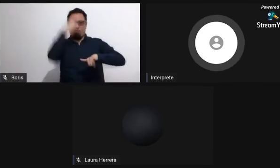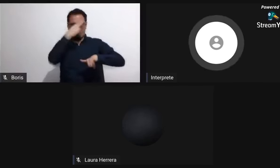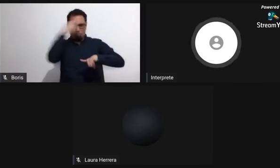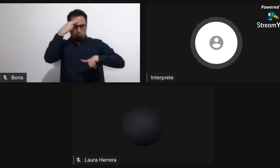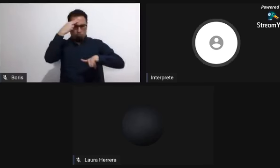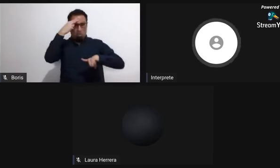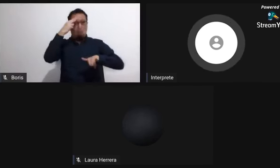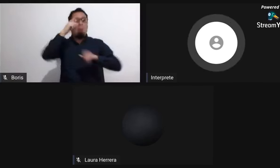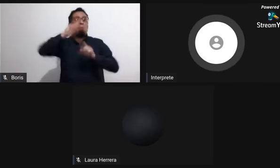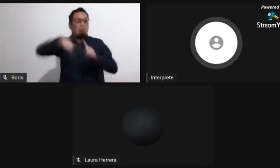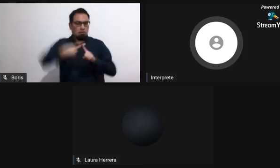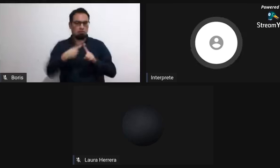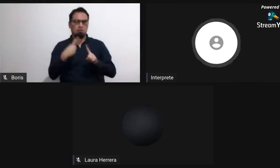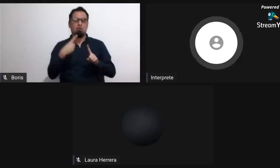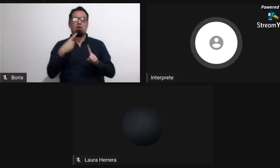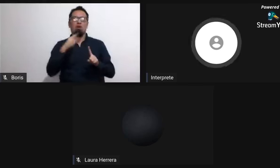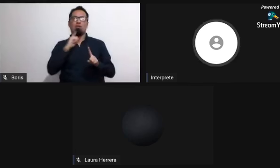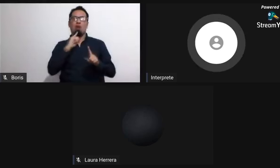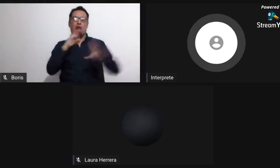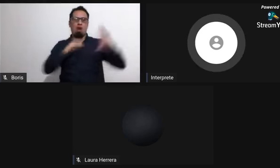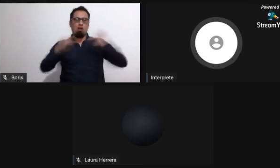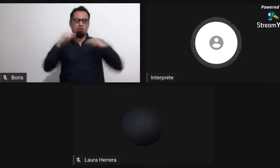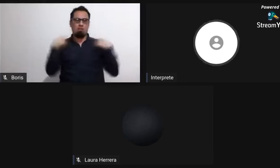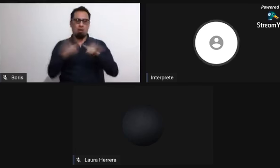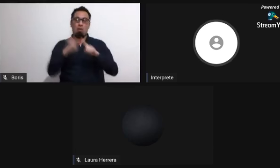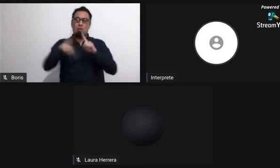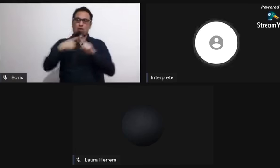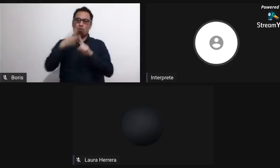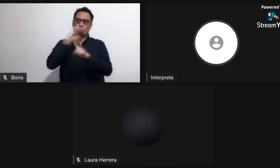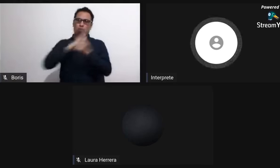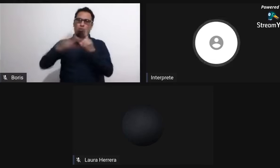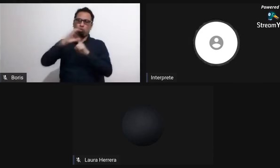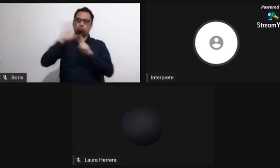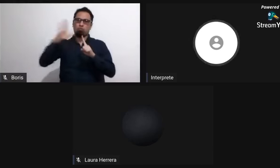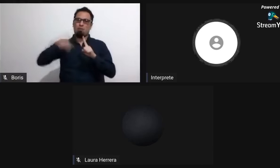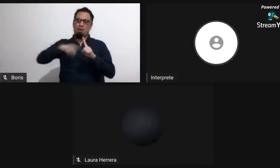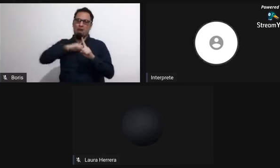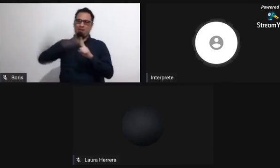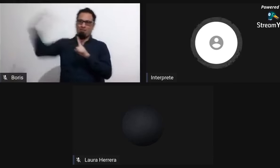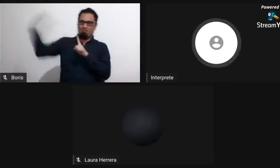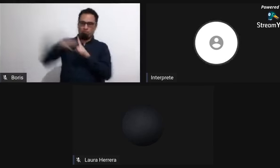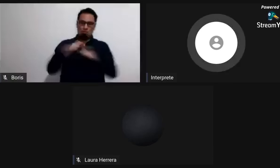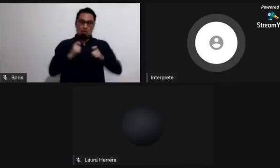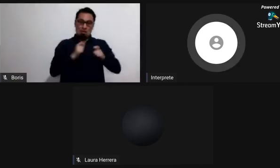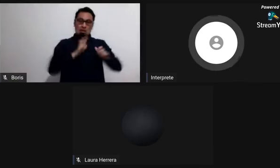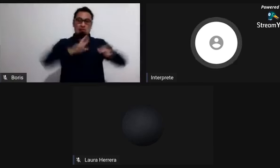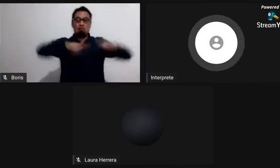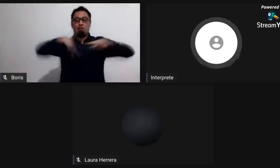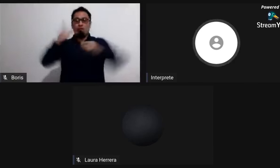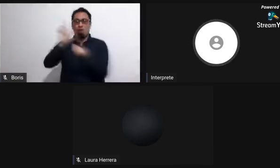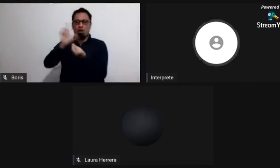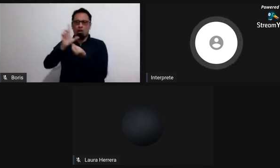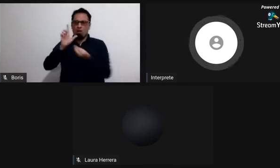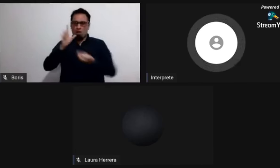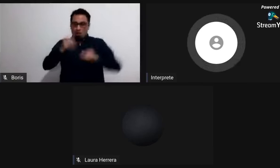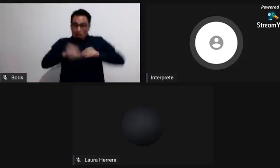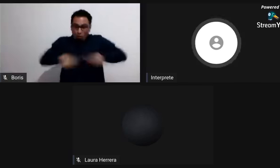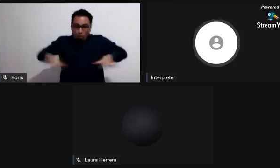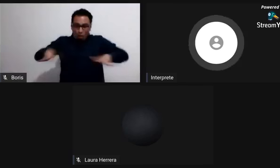que dentro del Partido Conservador, a pesar de que pues ellos perseguían una misma religión, que era la religión católica,